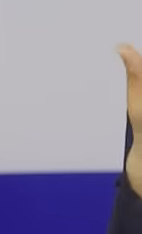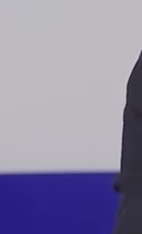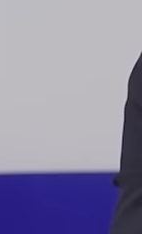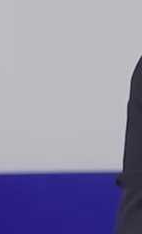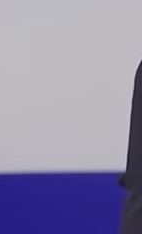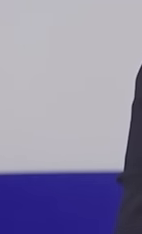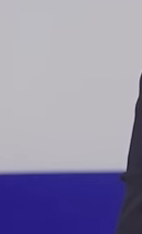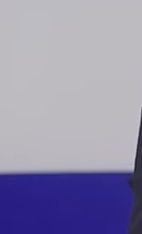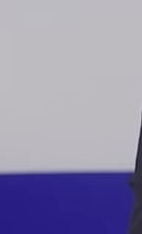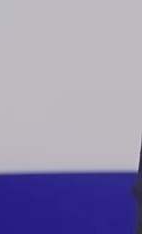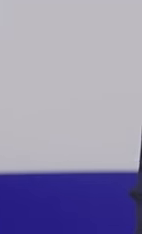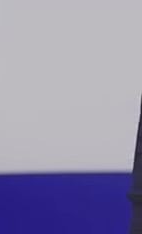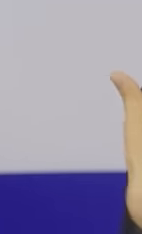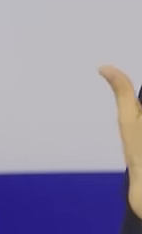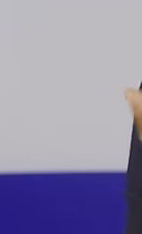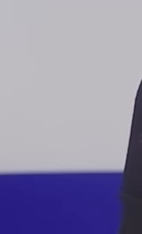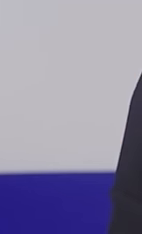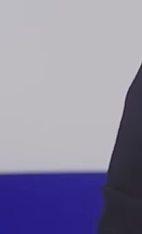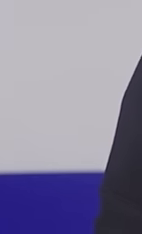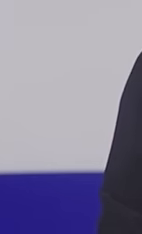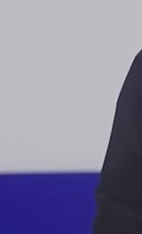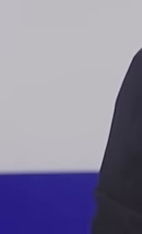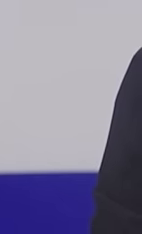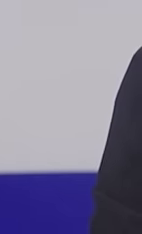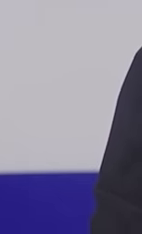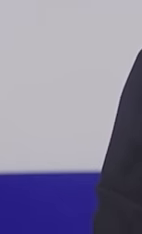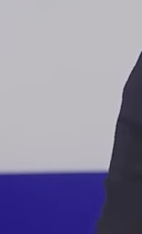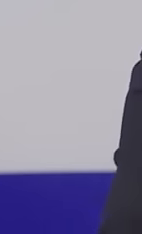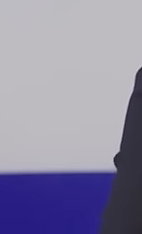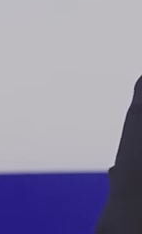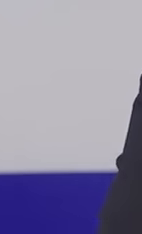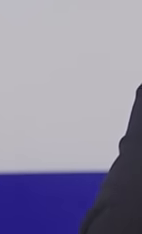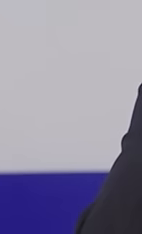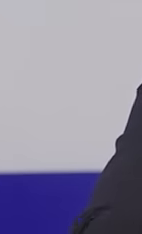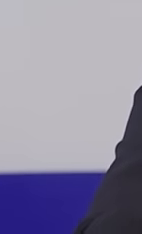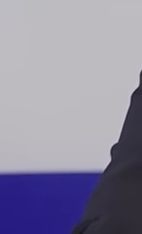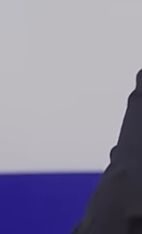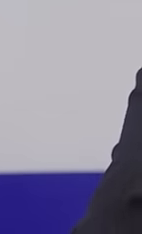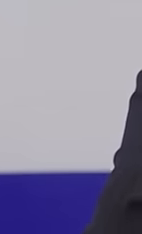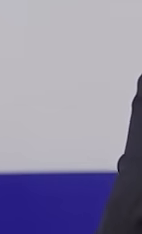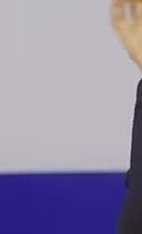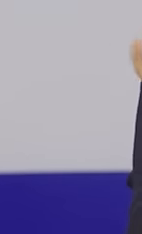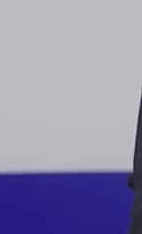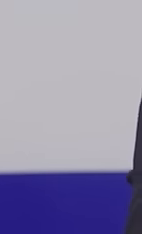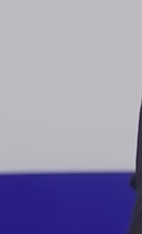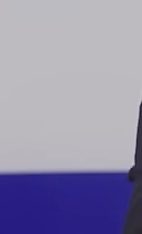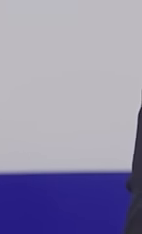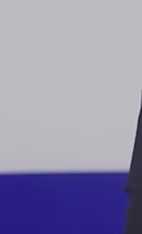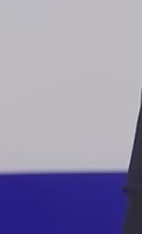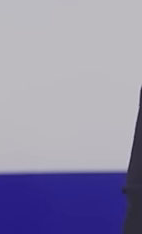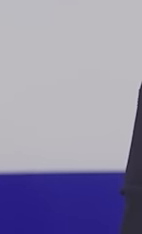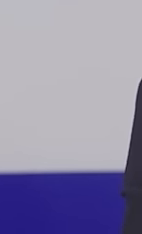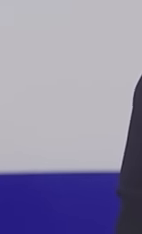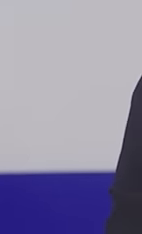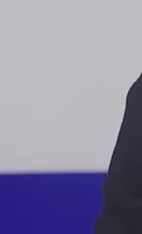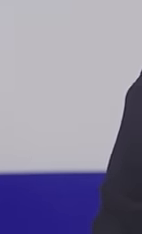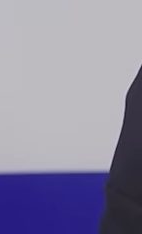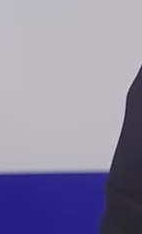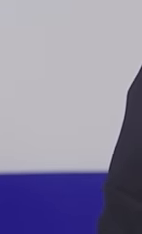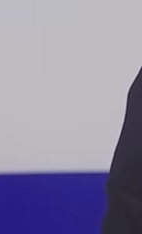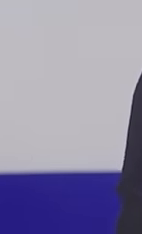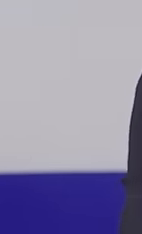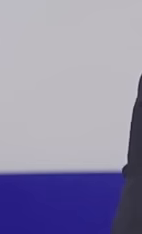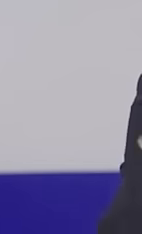정책의 변화도 조금씩 있는 것 같습니다만 하여튼 5년 목표로 15만 원씩을 지원을 하기로 했는데 거기가